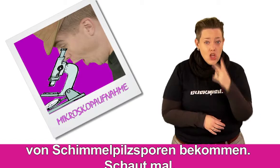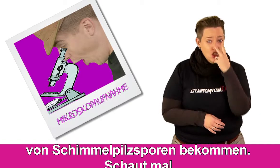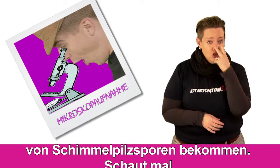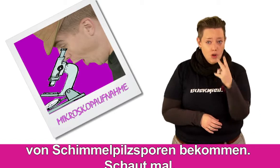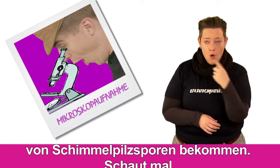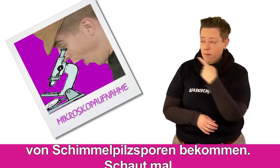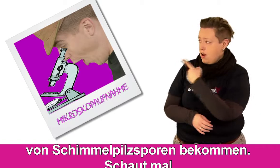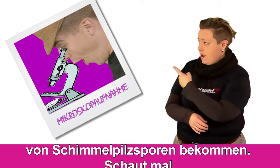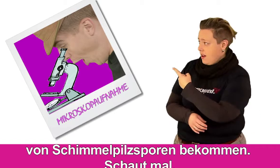Schaut mal!